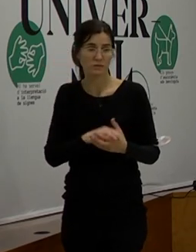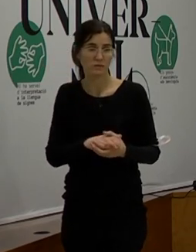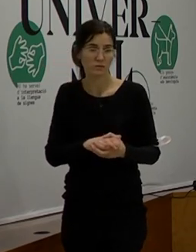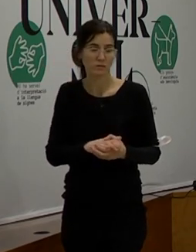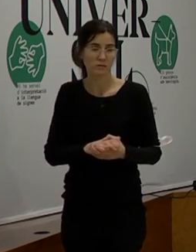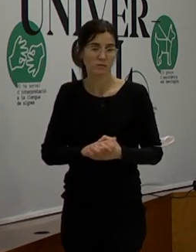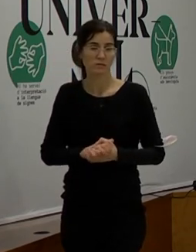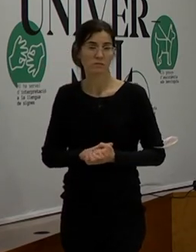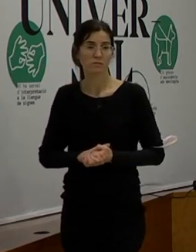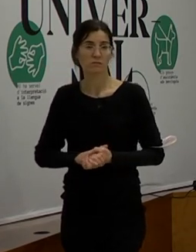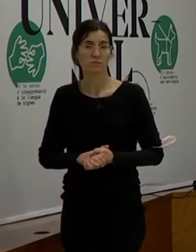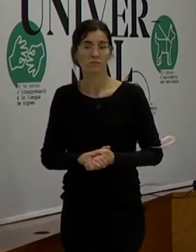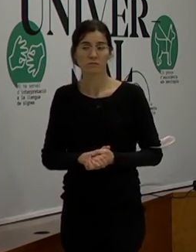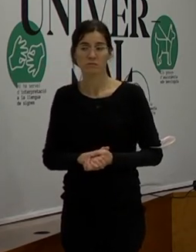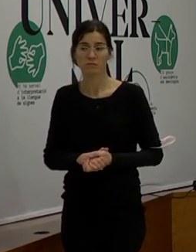endavant. Sí,